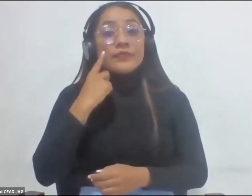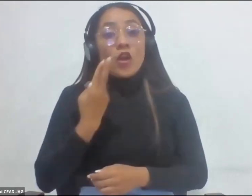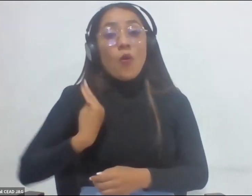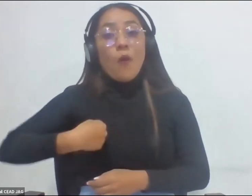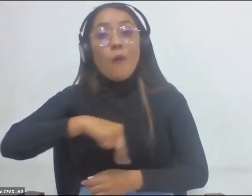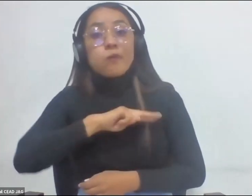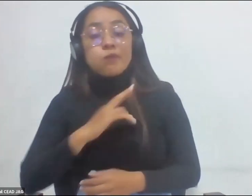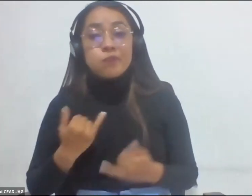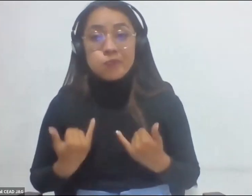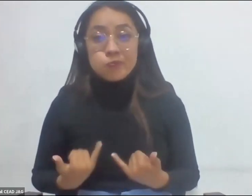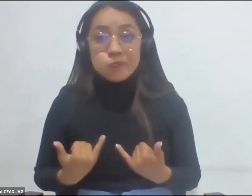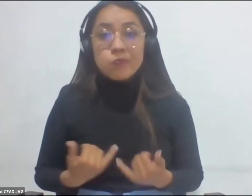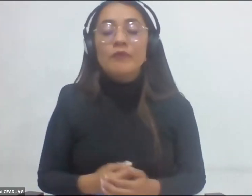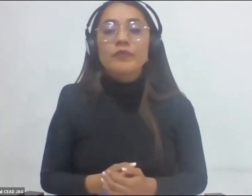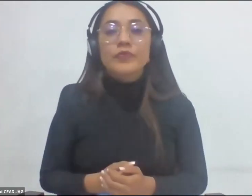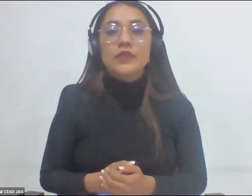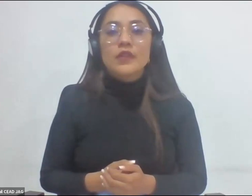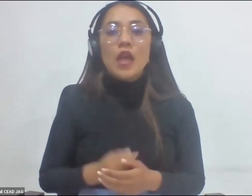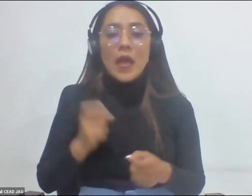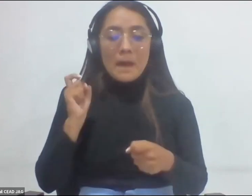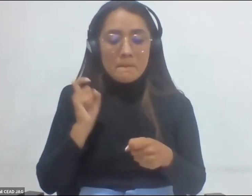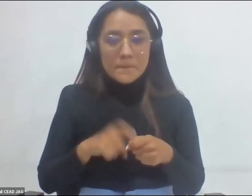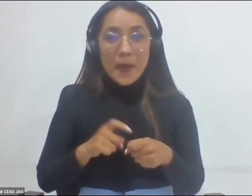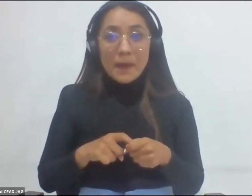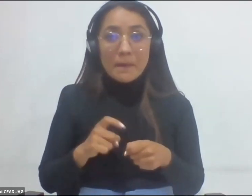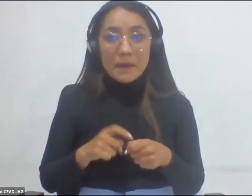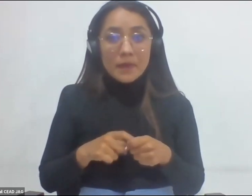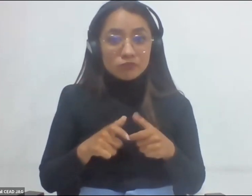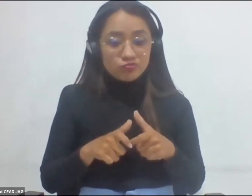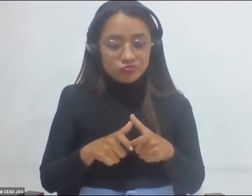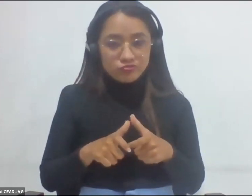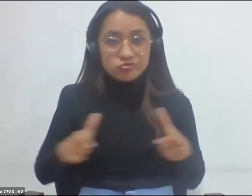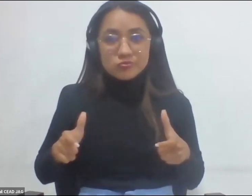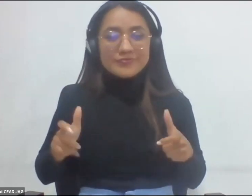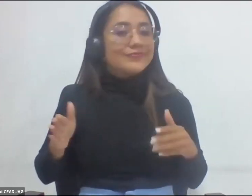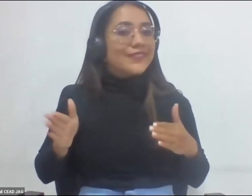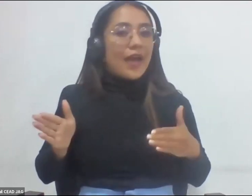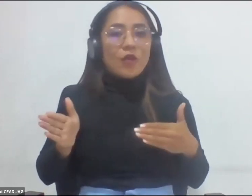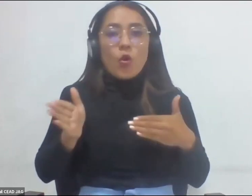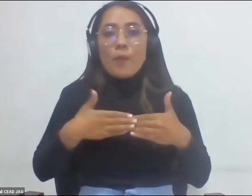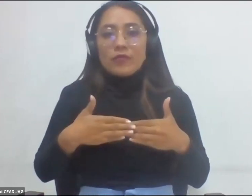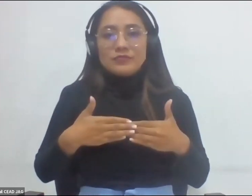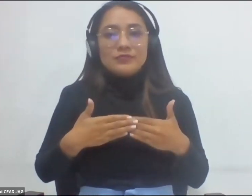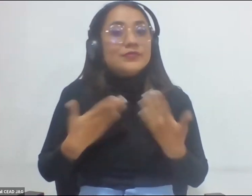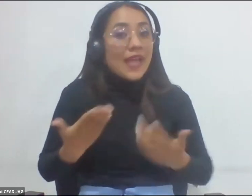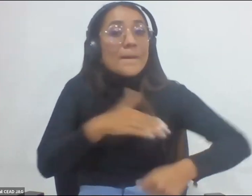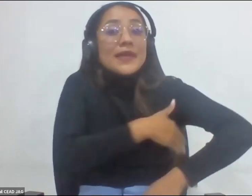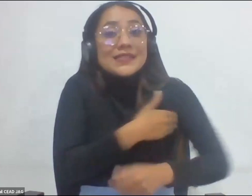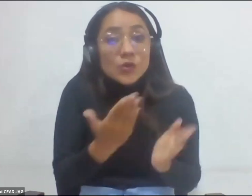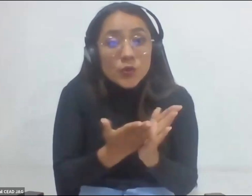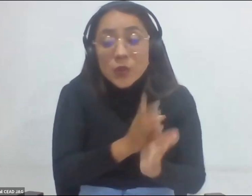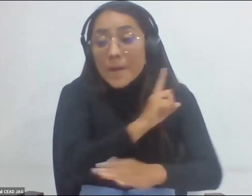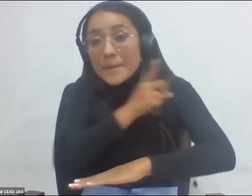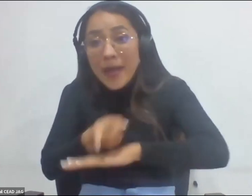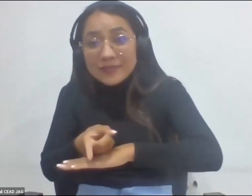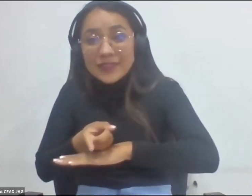un número de cupos definidos por el Ministerio periodo a periodo para aquellos potenciales